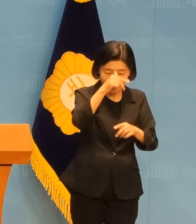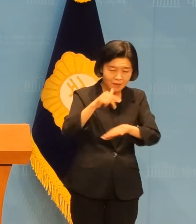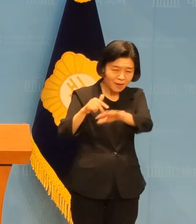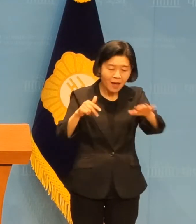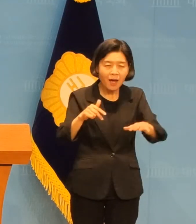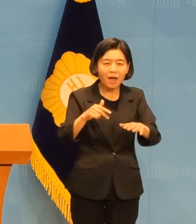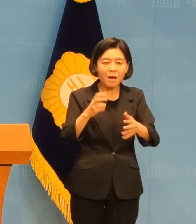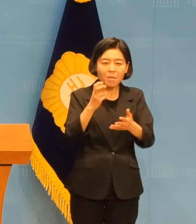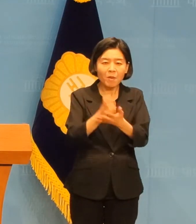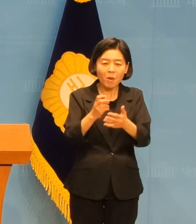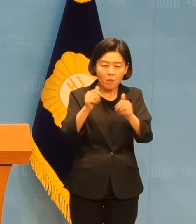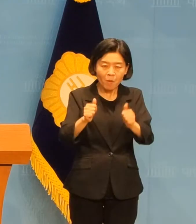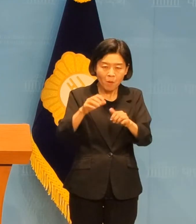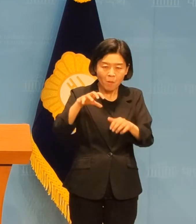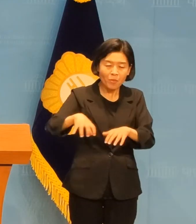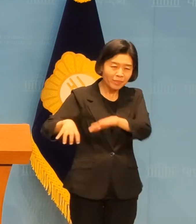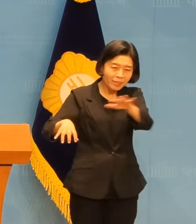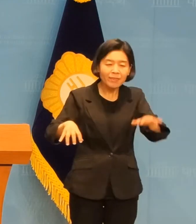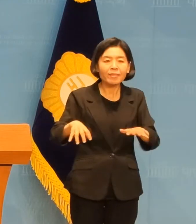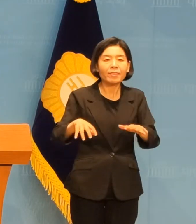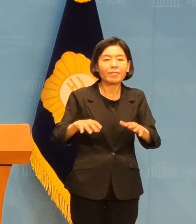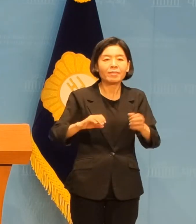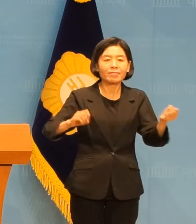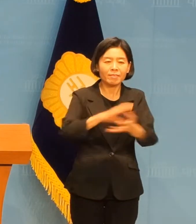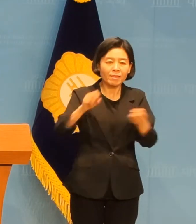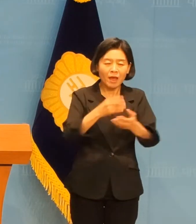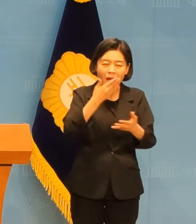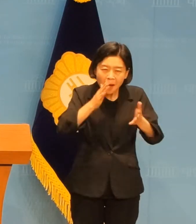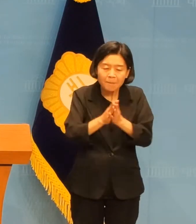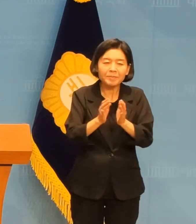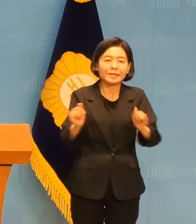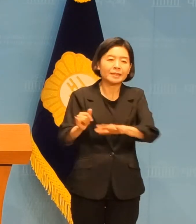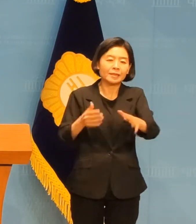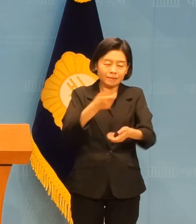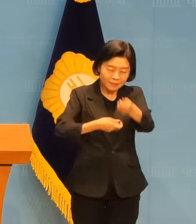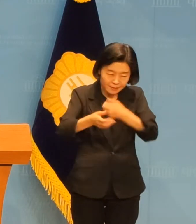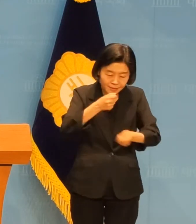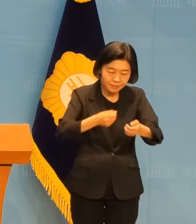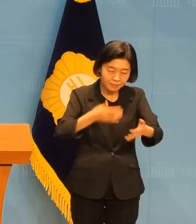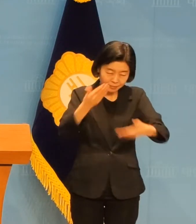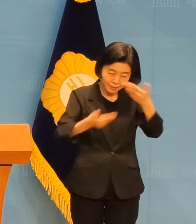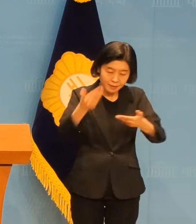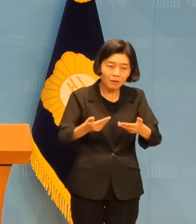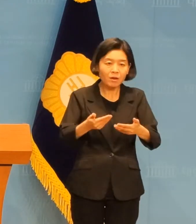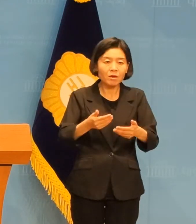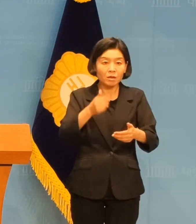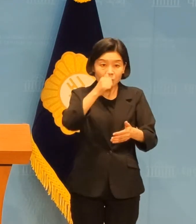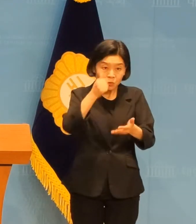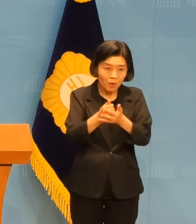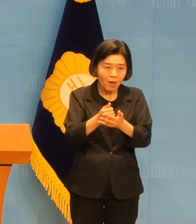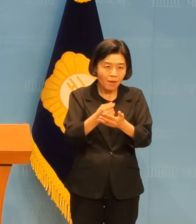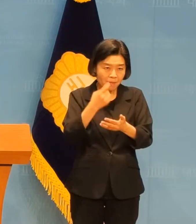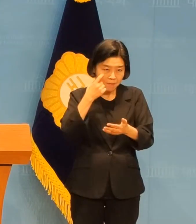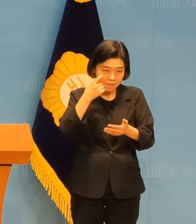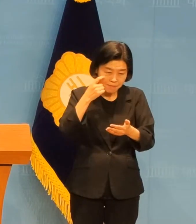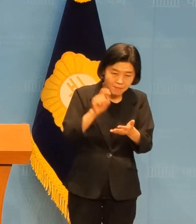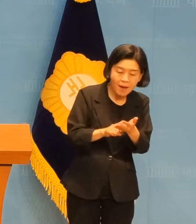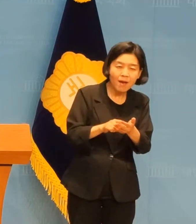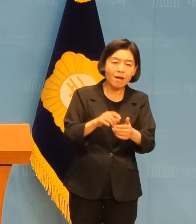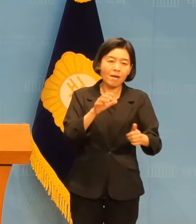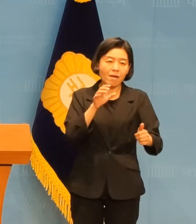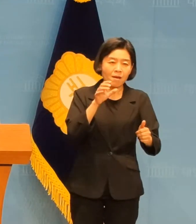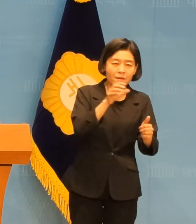또한 모두 다 하나도 남김없이 색출하여 그 죄를 낱낱이 물어야 합니다. 그래야 비로소